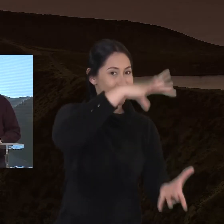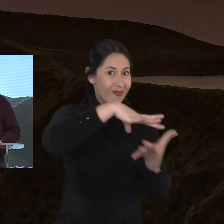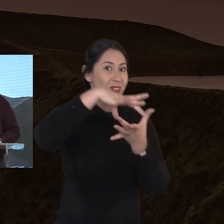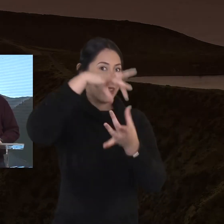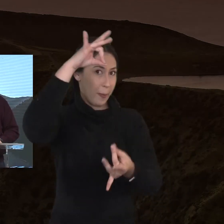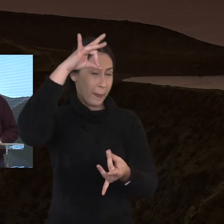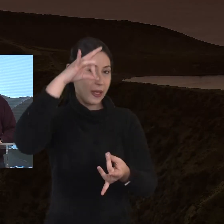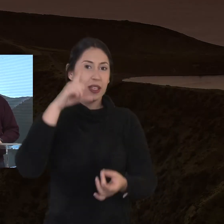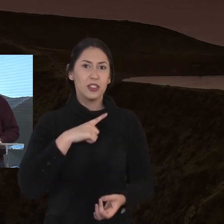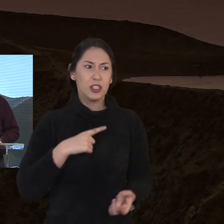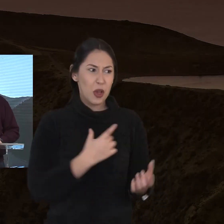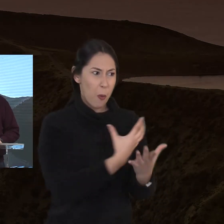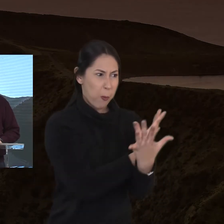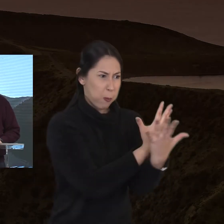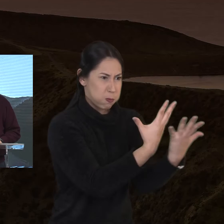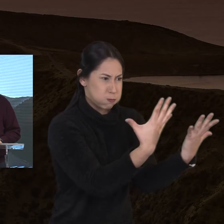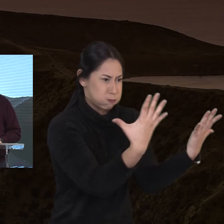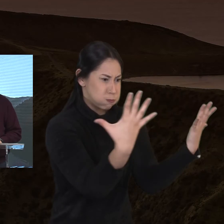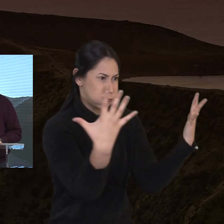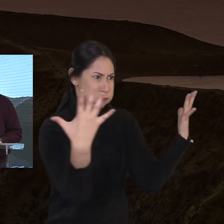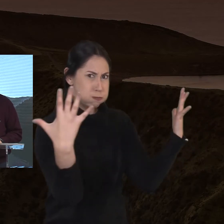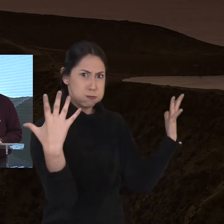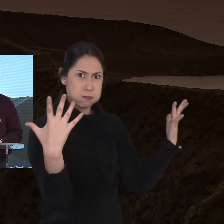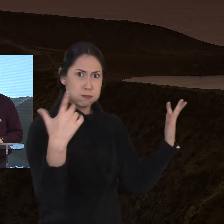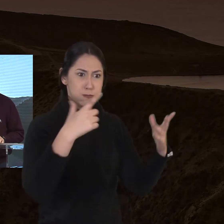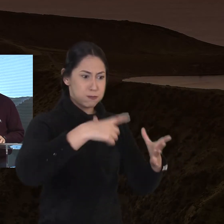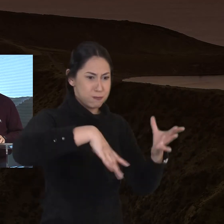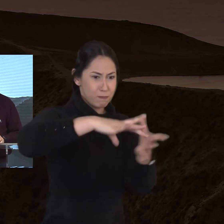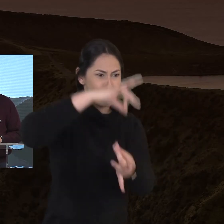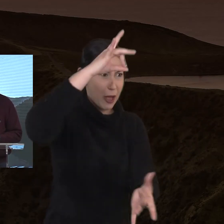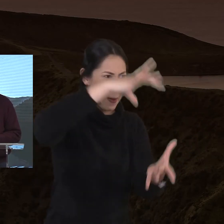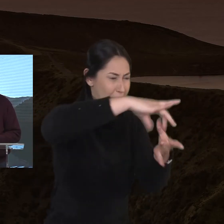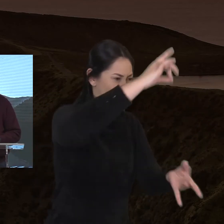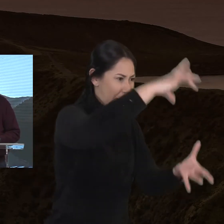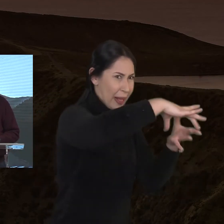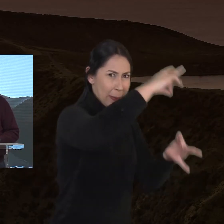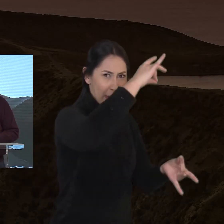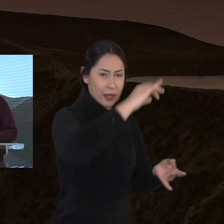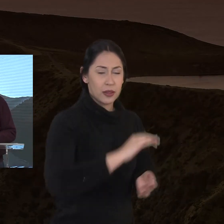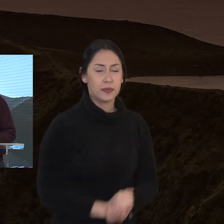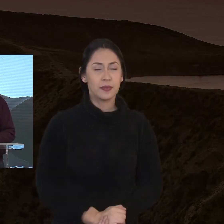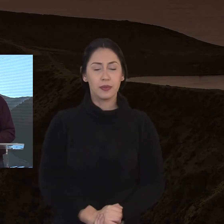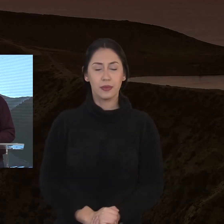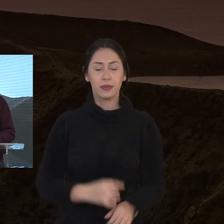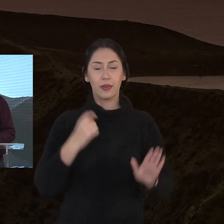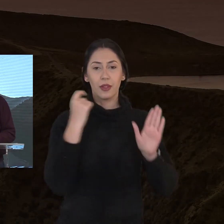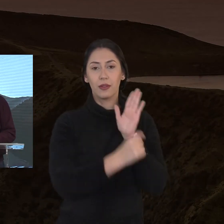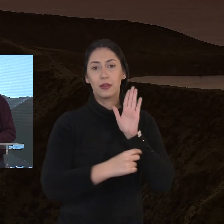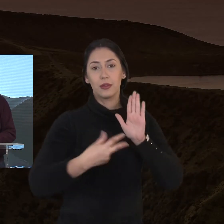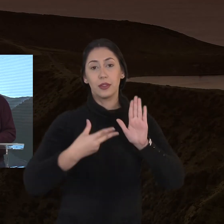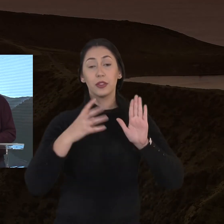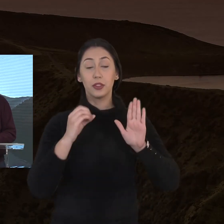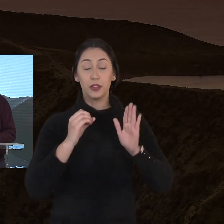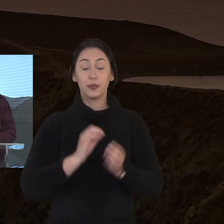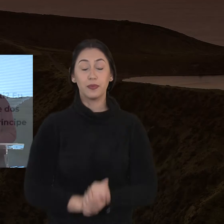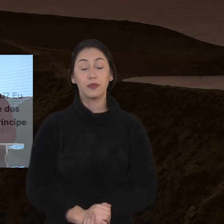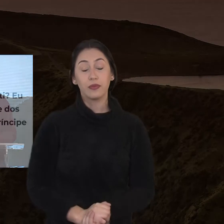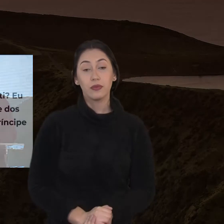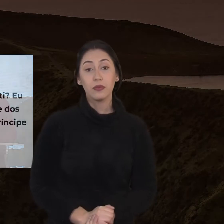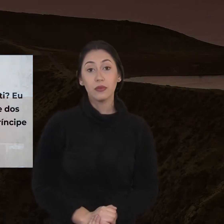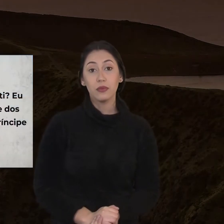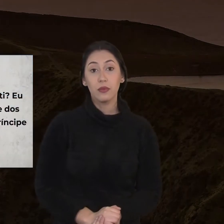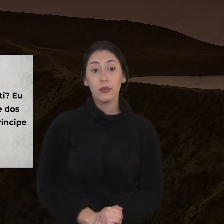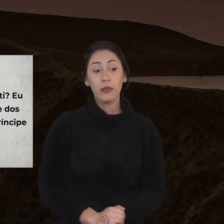um aglomerado de príncipes da pérsia vejam sol versículo 20 e ele disse sabes